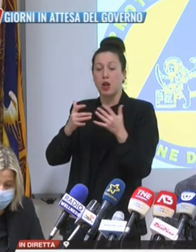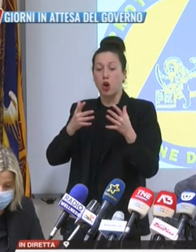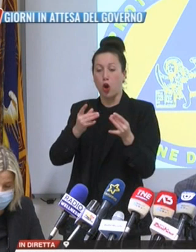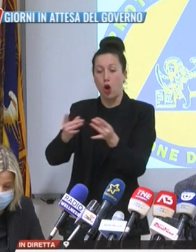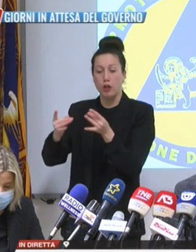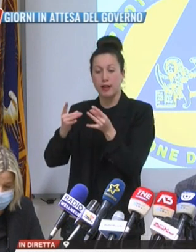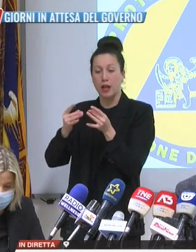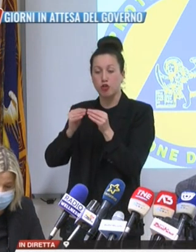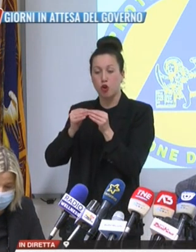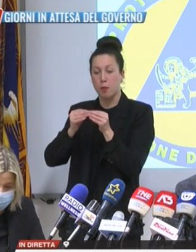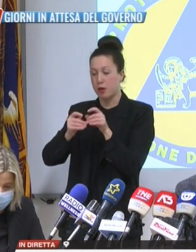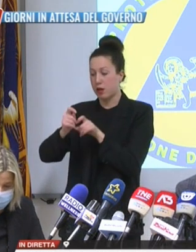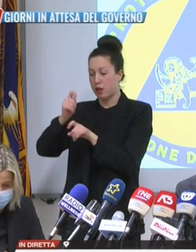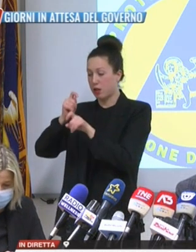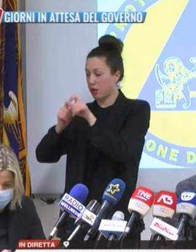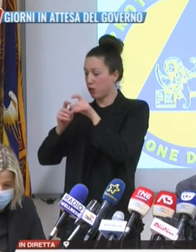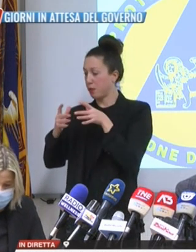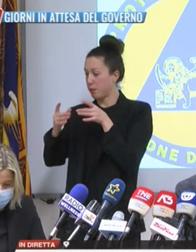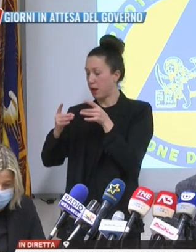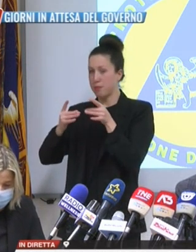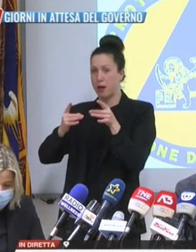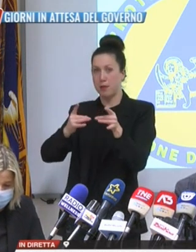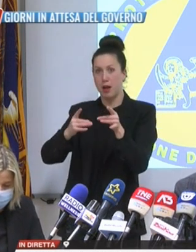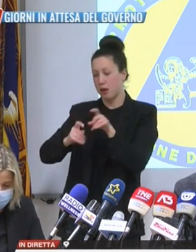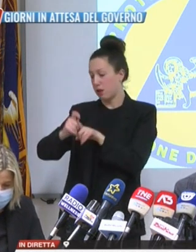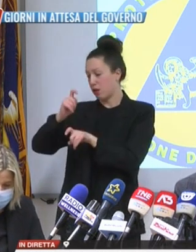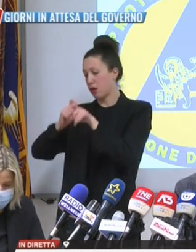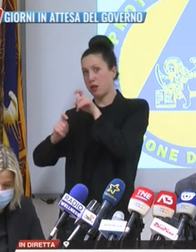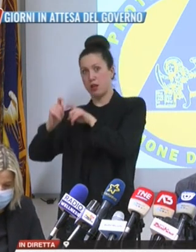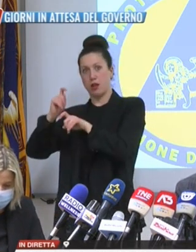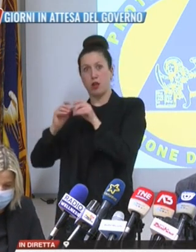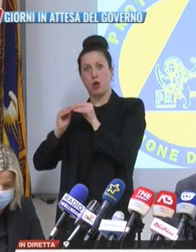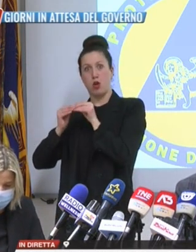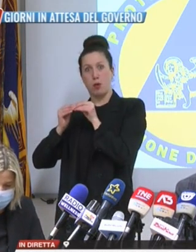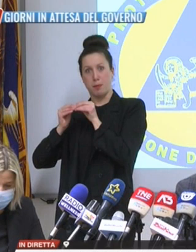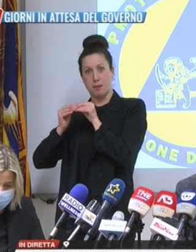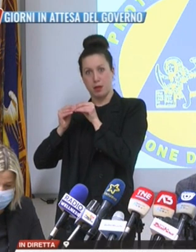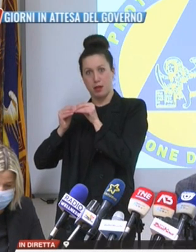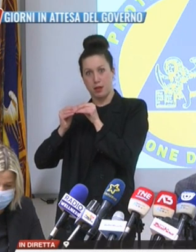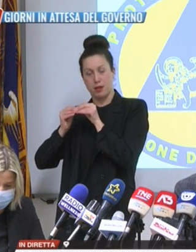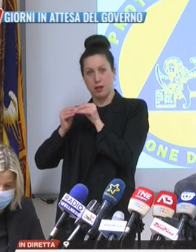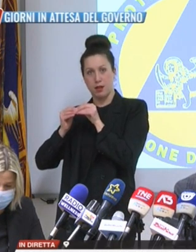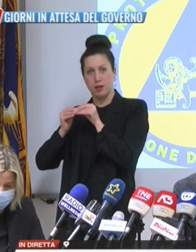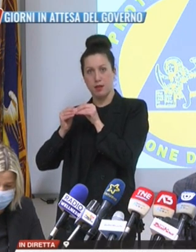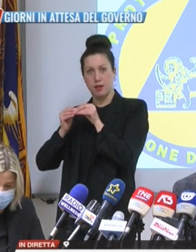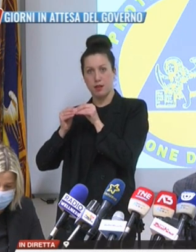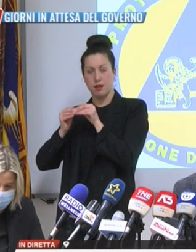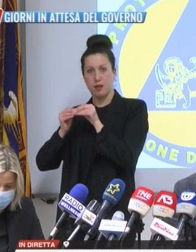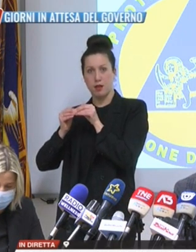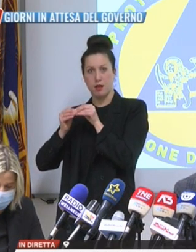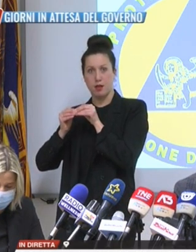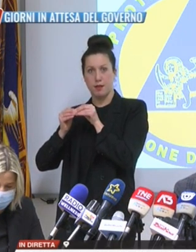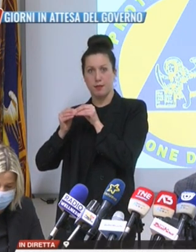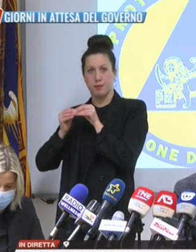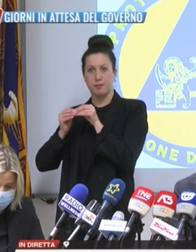capire, diciamo, se è endogeno o esogeno, no? La storia del contagio ci riporta a capire più o meno cosa